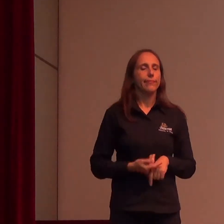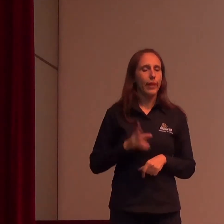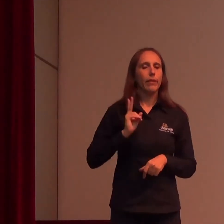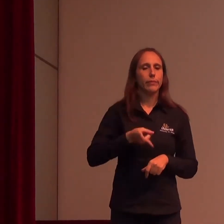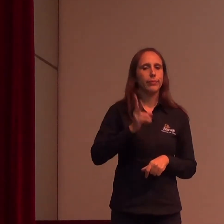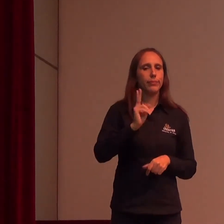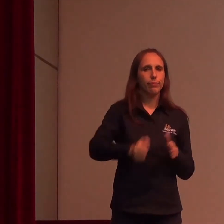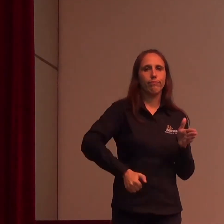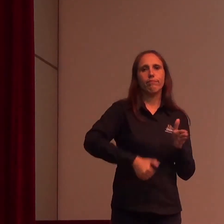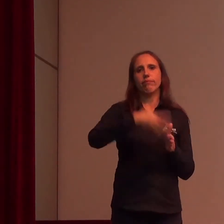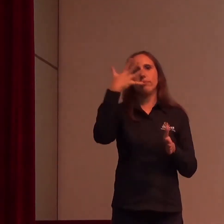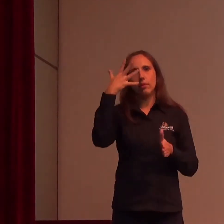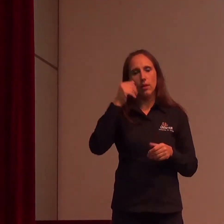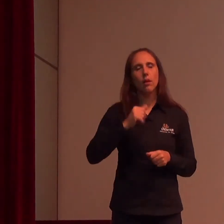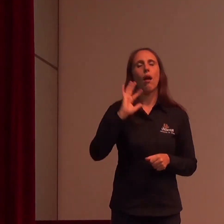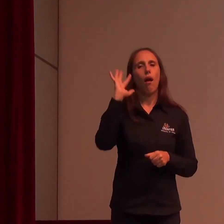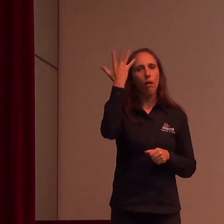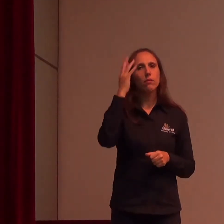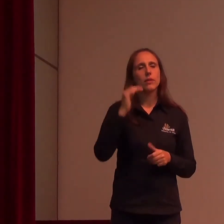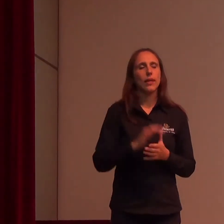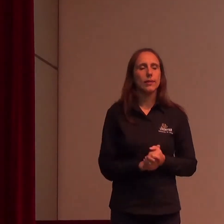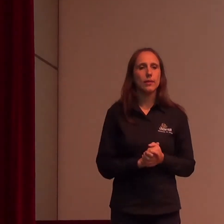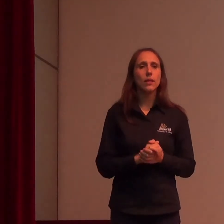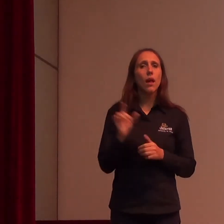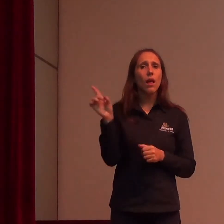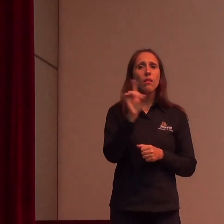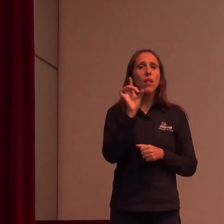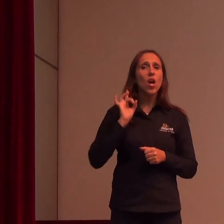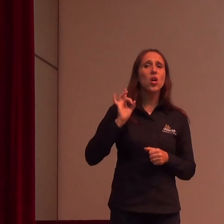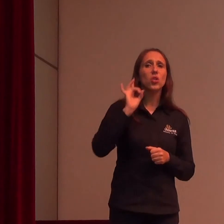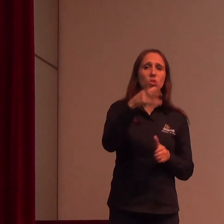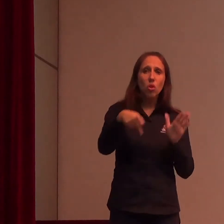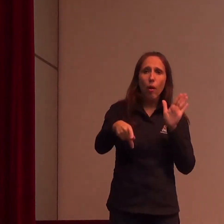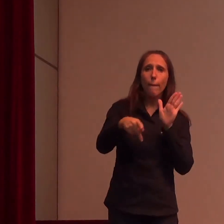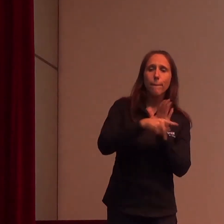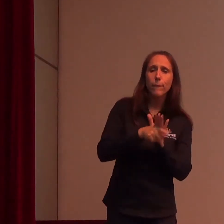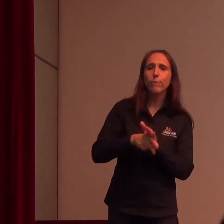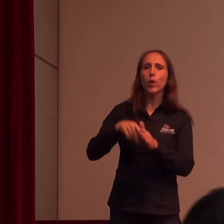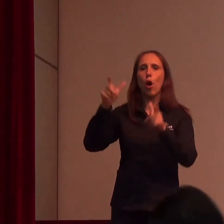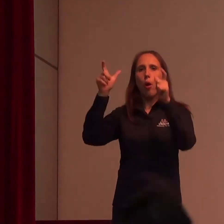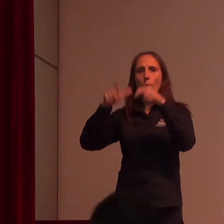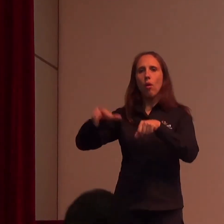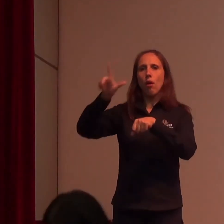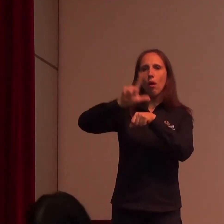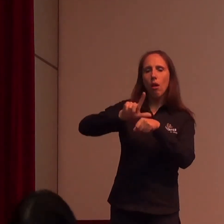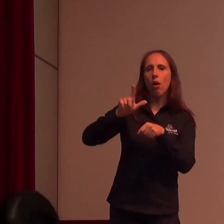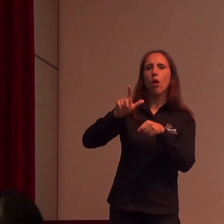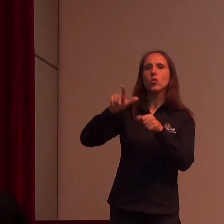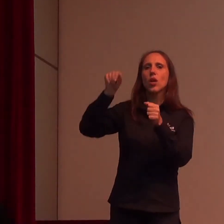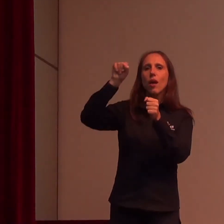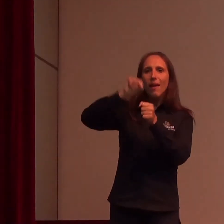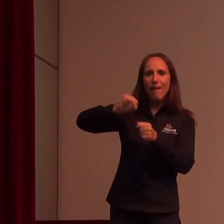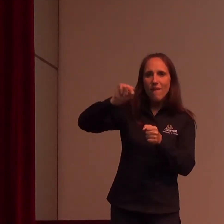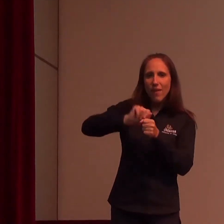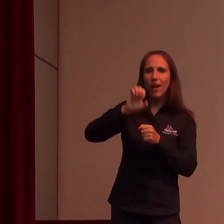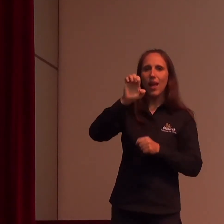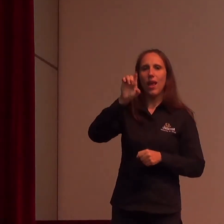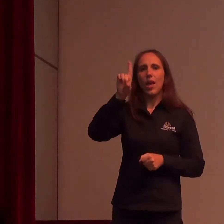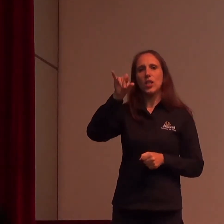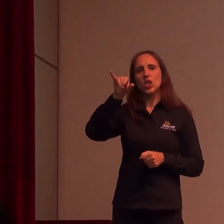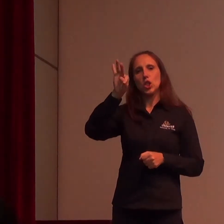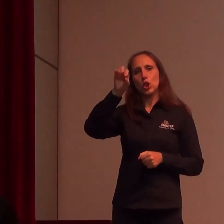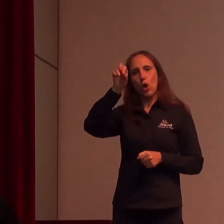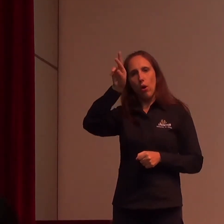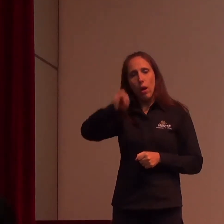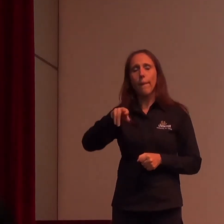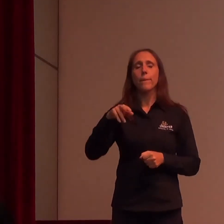ele tem não só com as editoras, como pessoas que lançam cursos aí com as suas apostilas, curso de inglês, curso